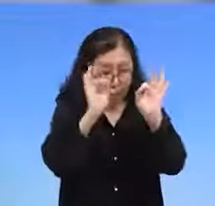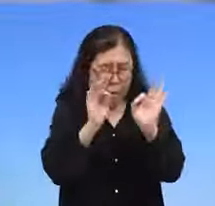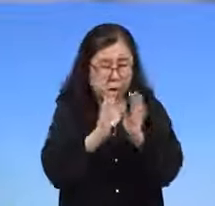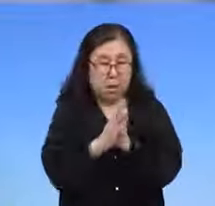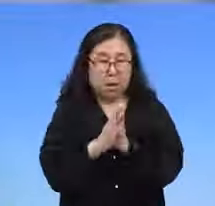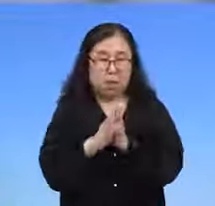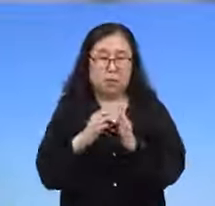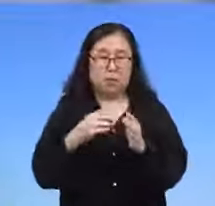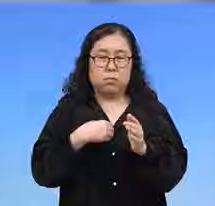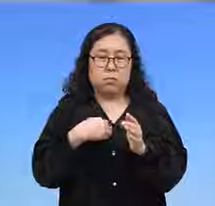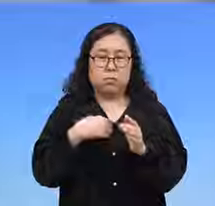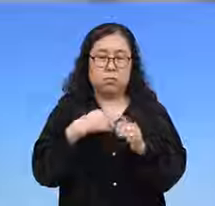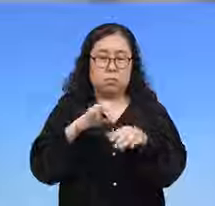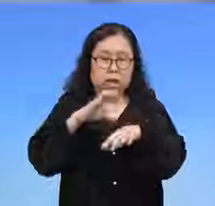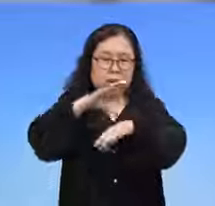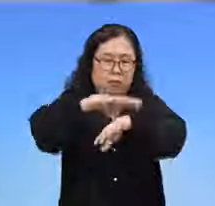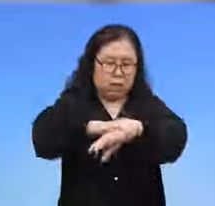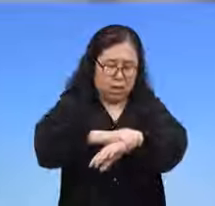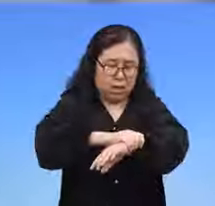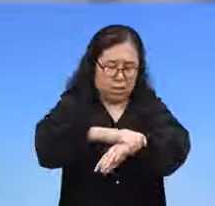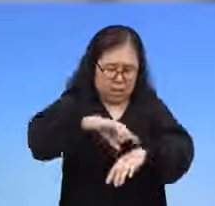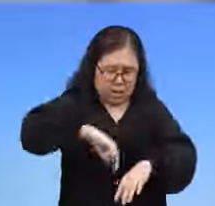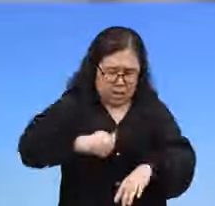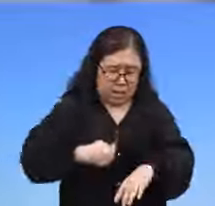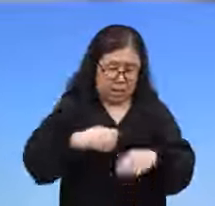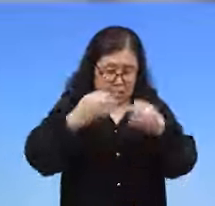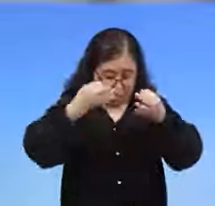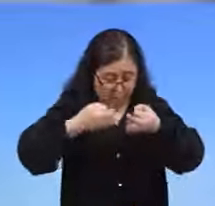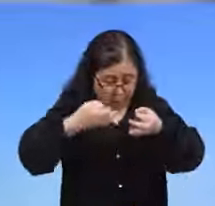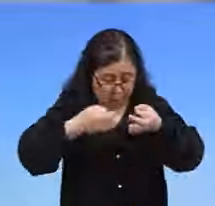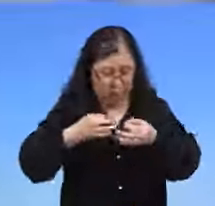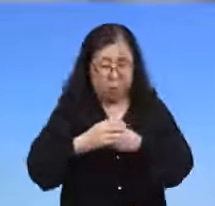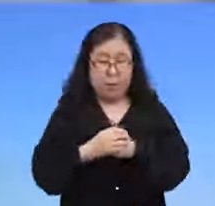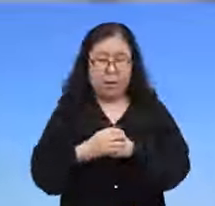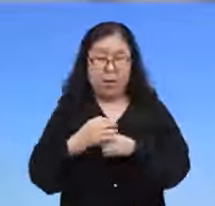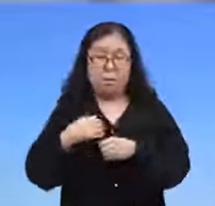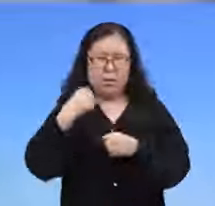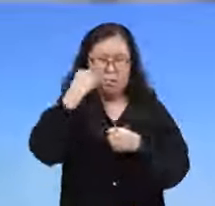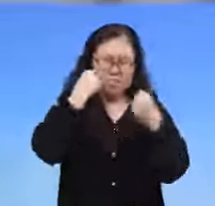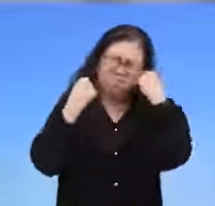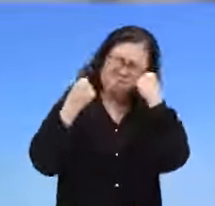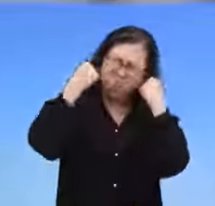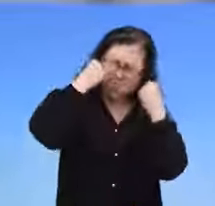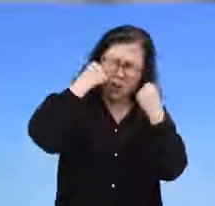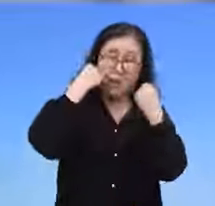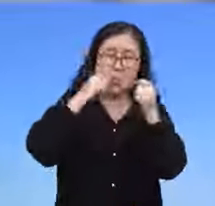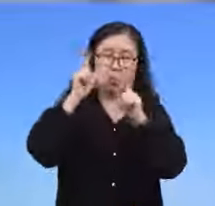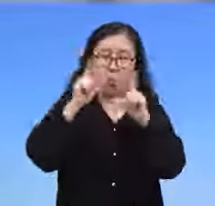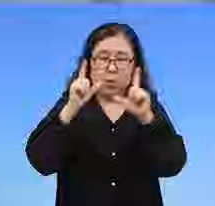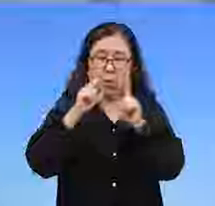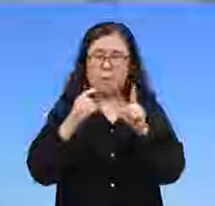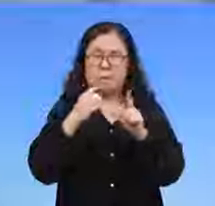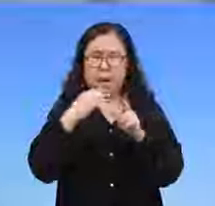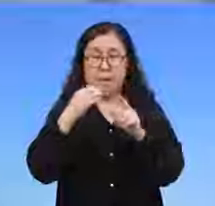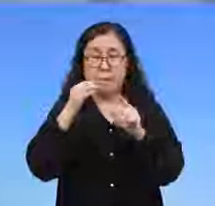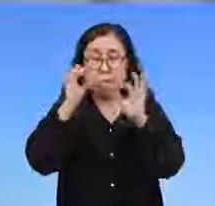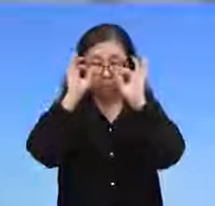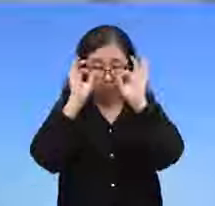보여요. 두들겨 맞아가지고 그냥 욱신욱신 멍든 얼굴만 보여요. 그런데 이